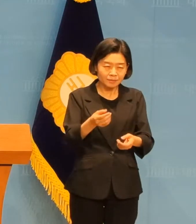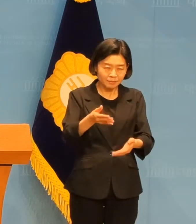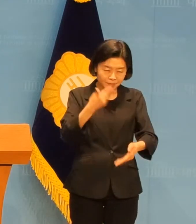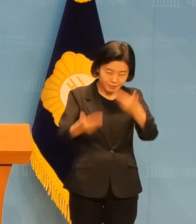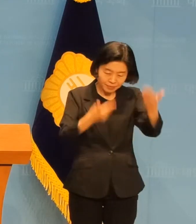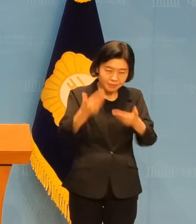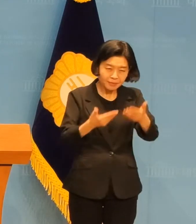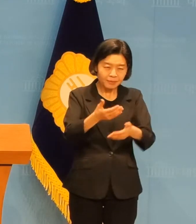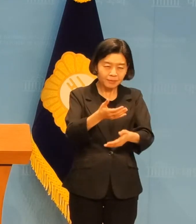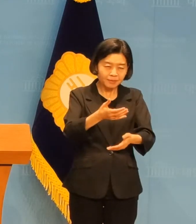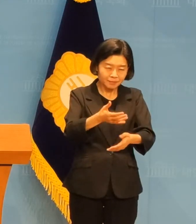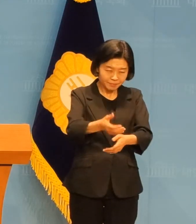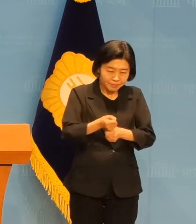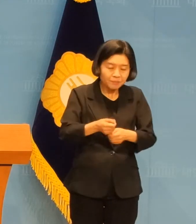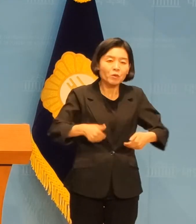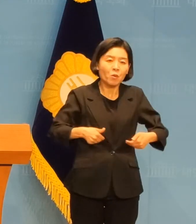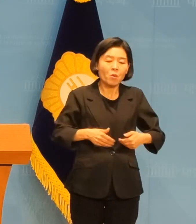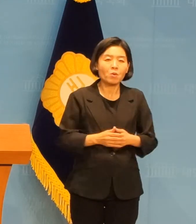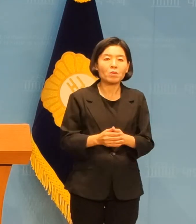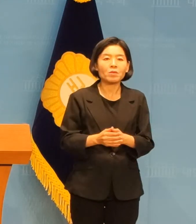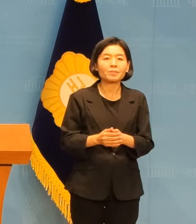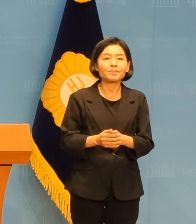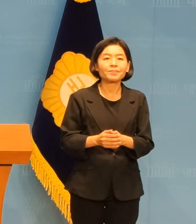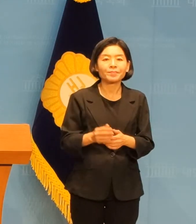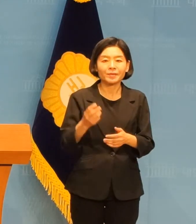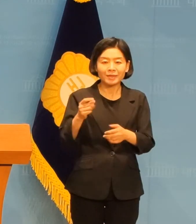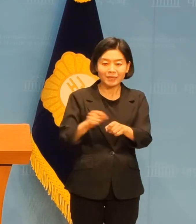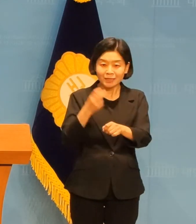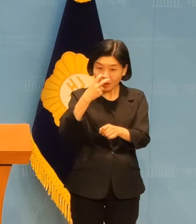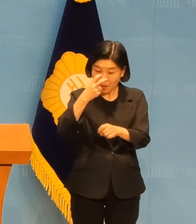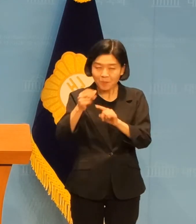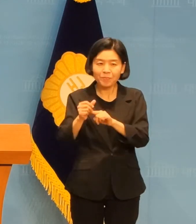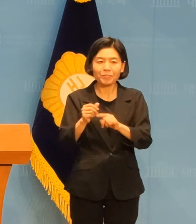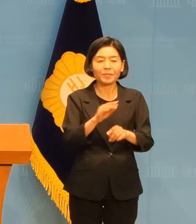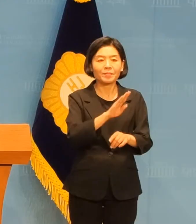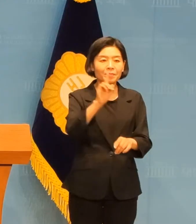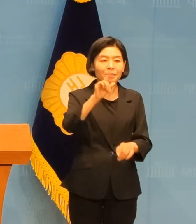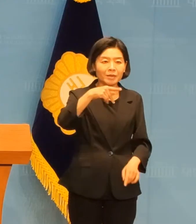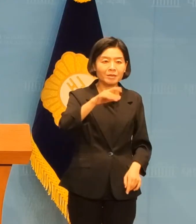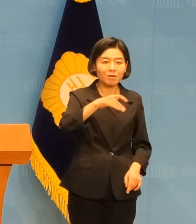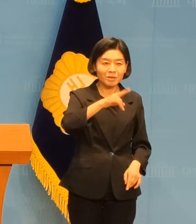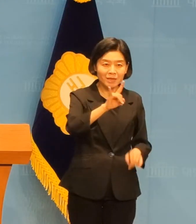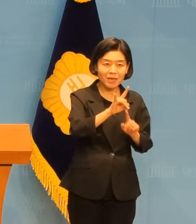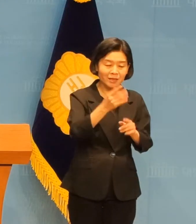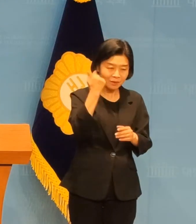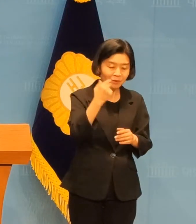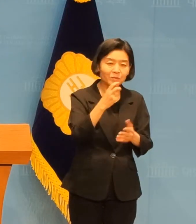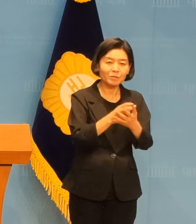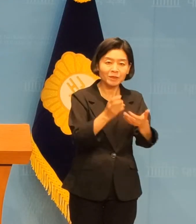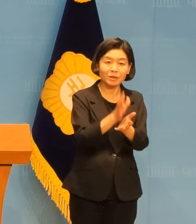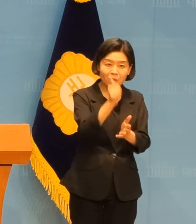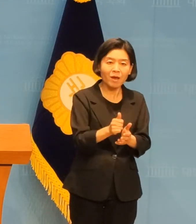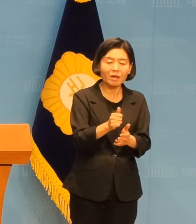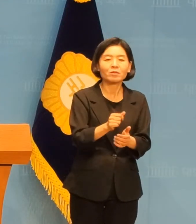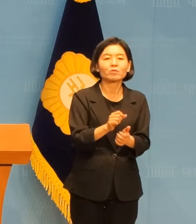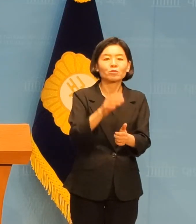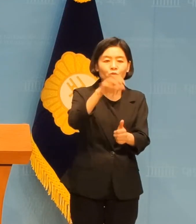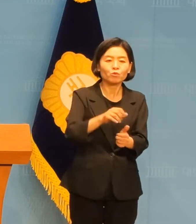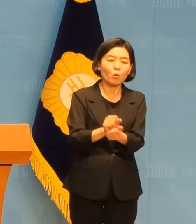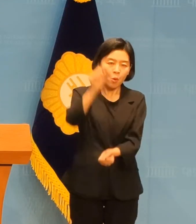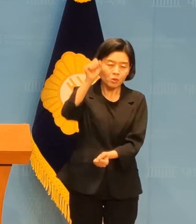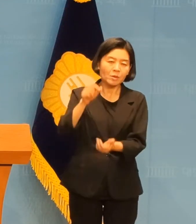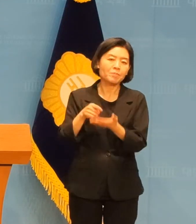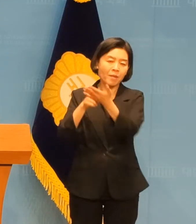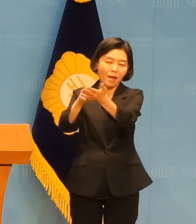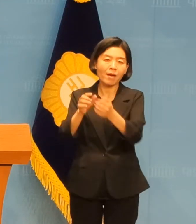대한 구속영장을 청구했습니다. 내란 중요 임무 종사자 혐의입니다. 작년 12월 3일 용산에 조기